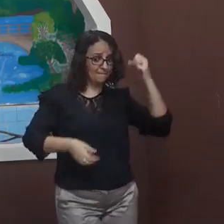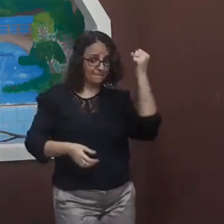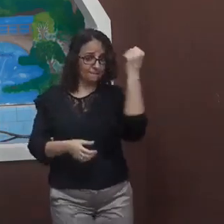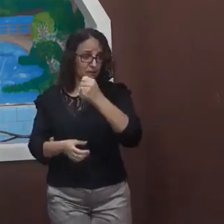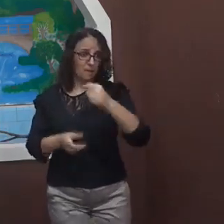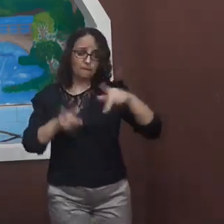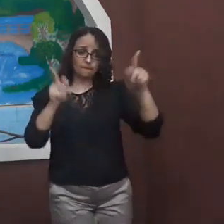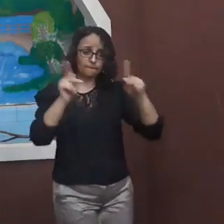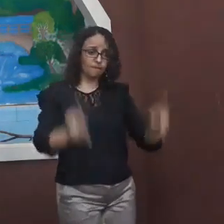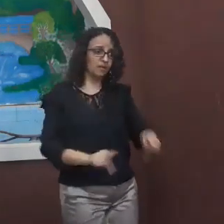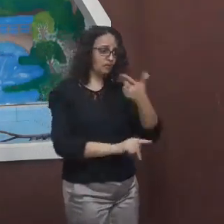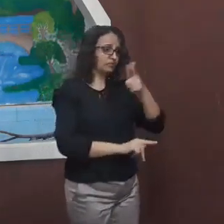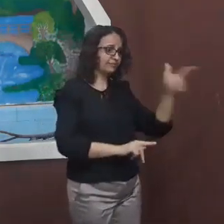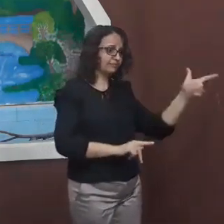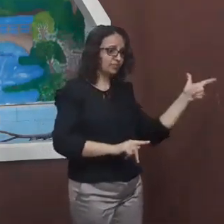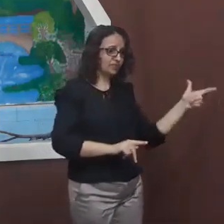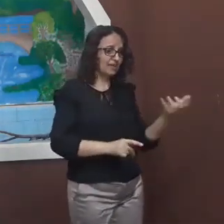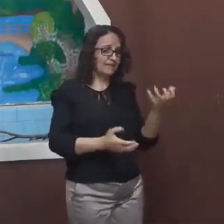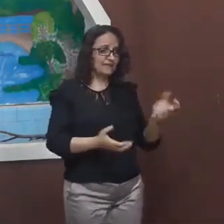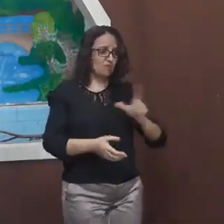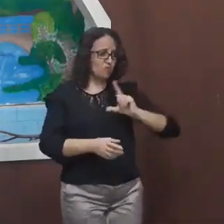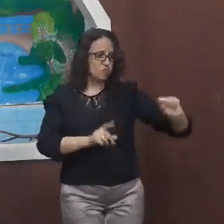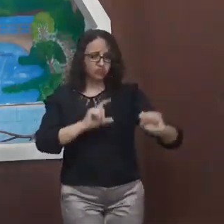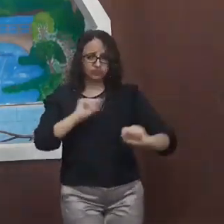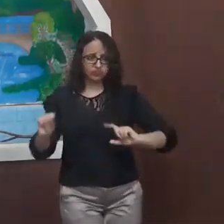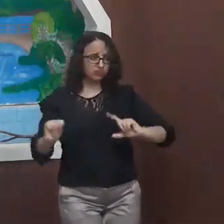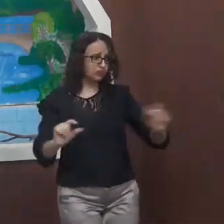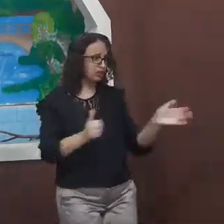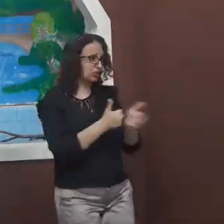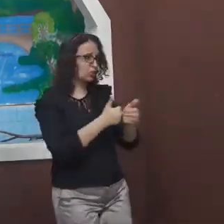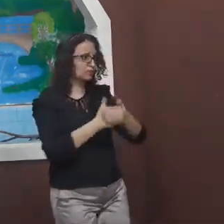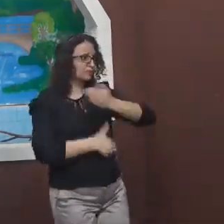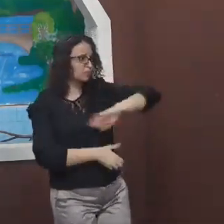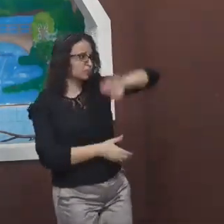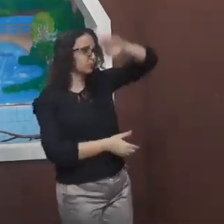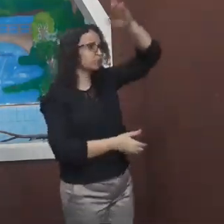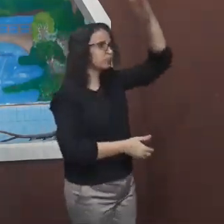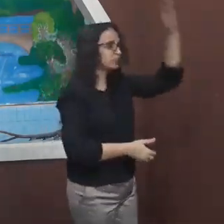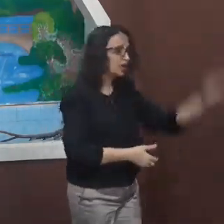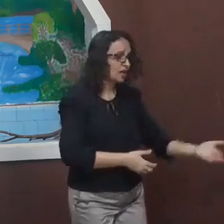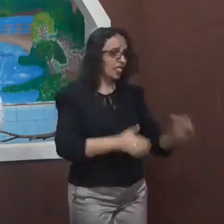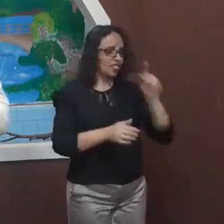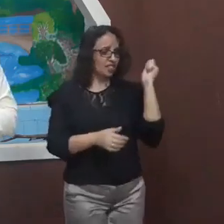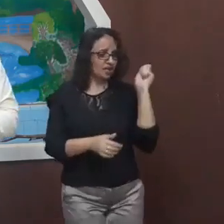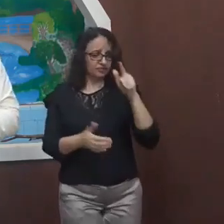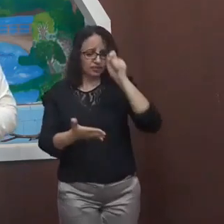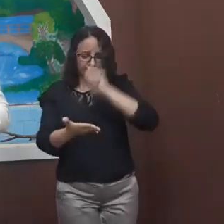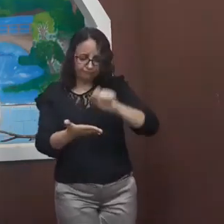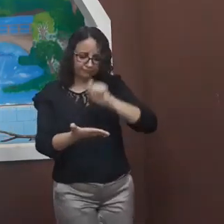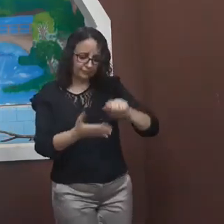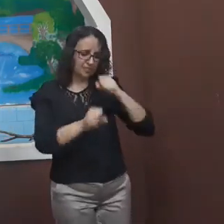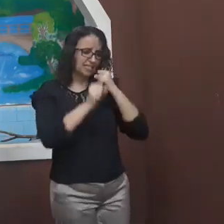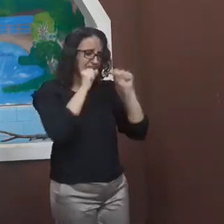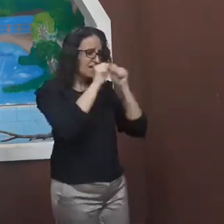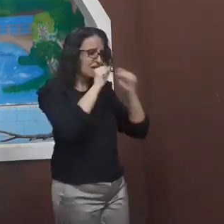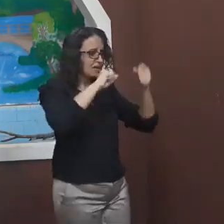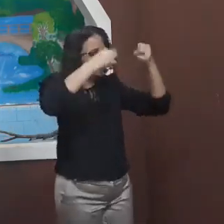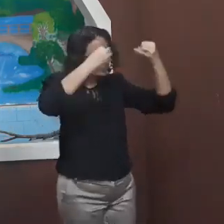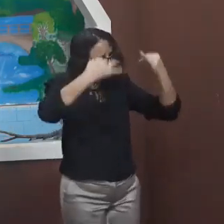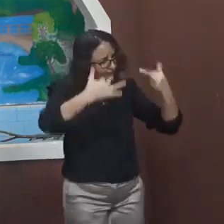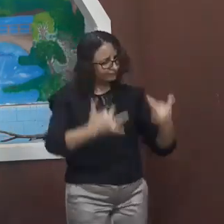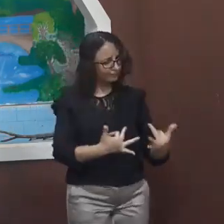paz no seu reino, ele fugiu para muitos lugares, e ele escreve alguns salmos, aonde ele está